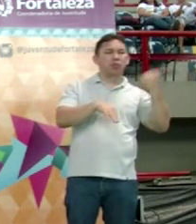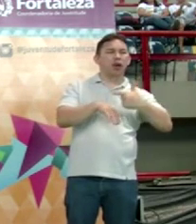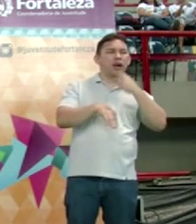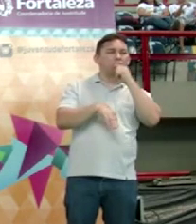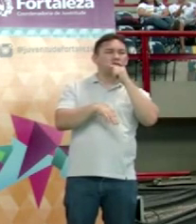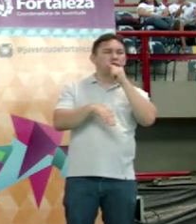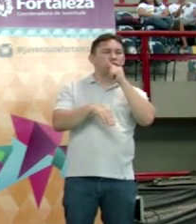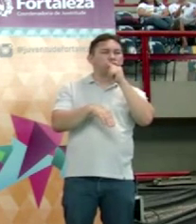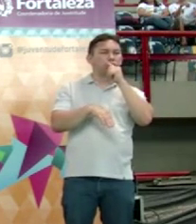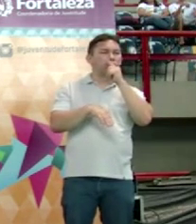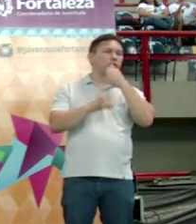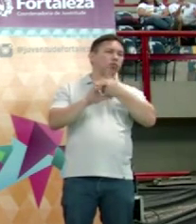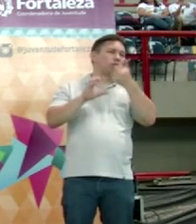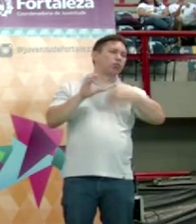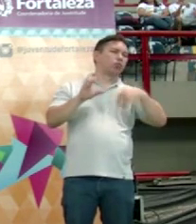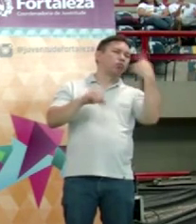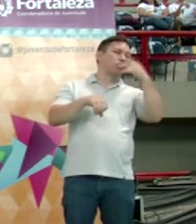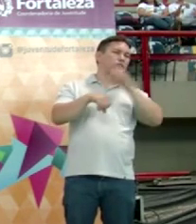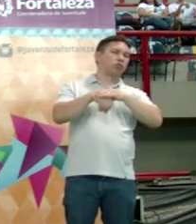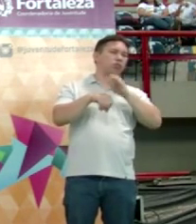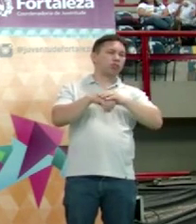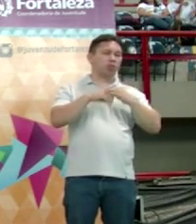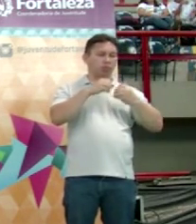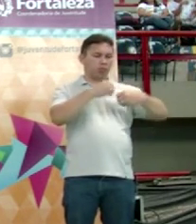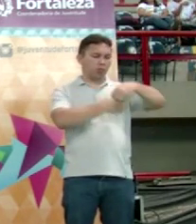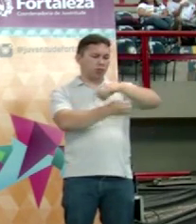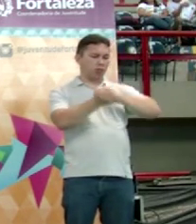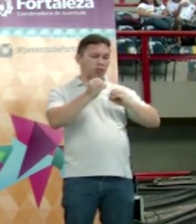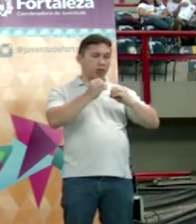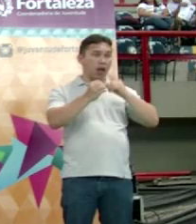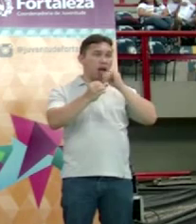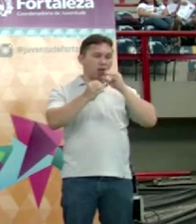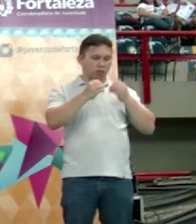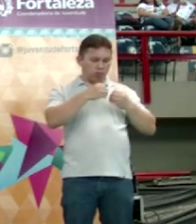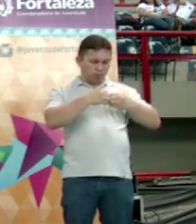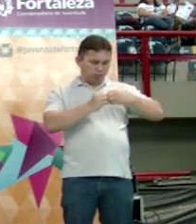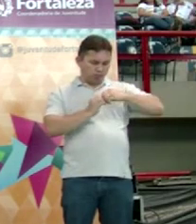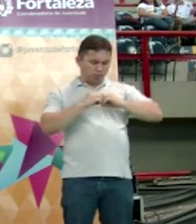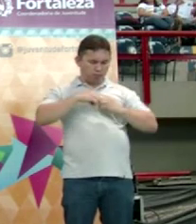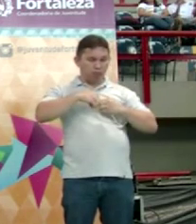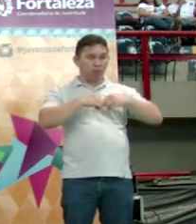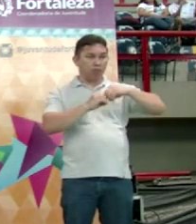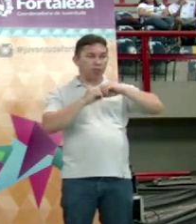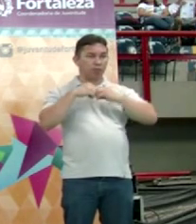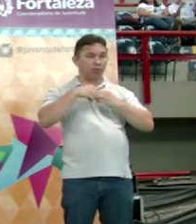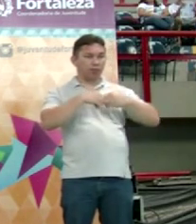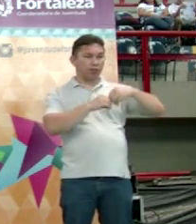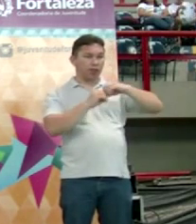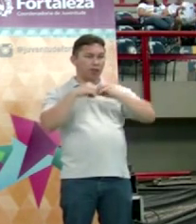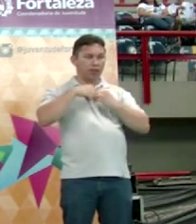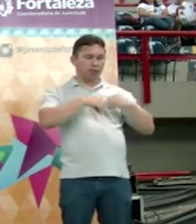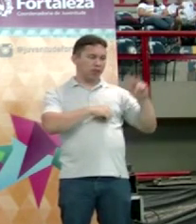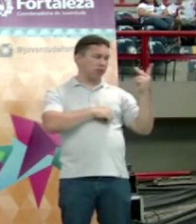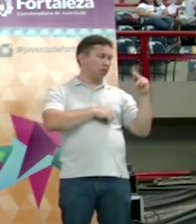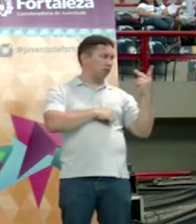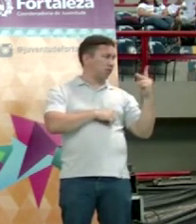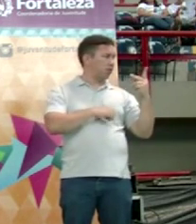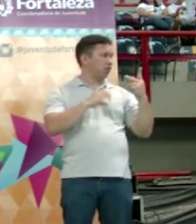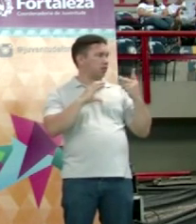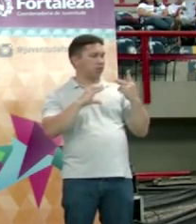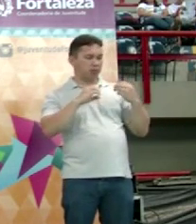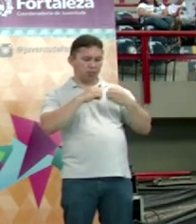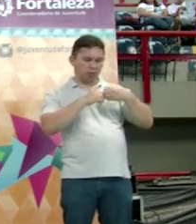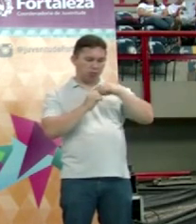É exatamente essa característica de as moléculas de água se atraírem fortemente pelas pontes de hidrogênio ou ligações de